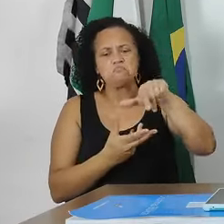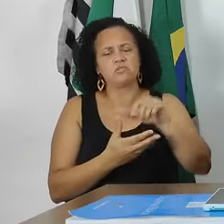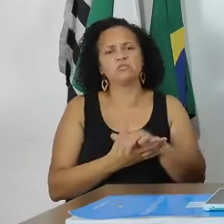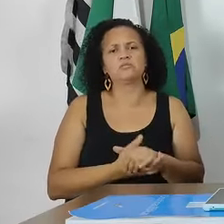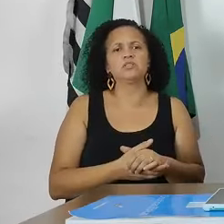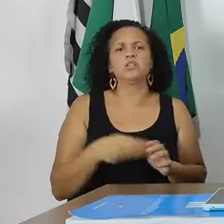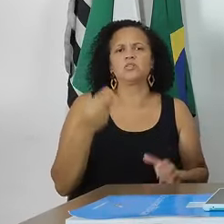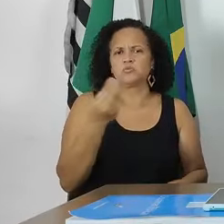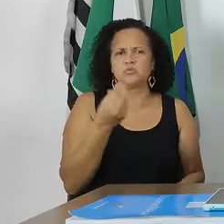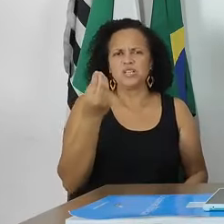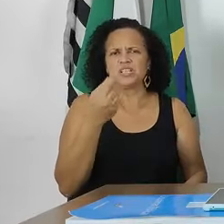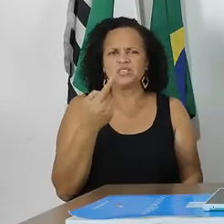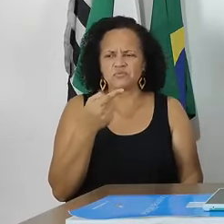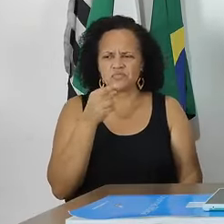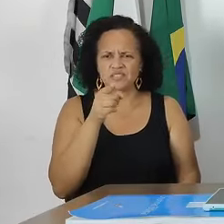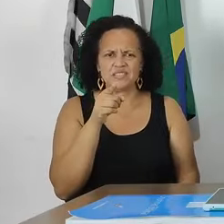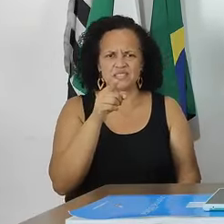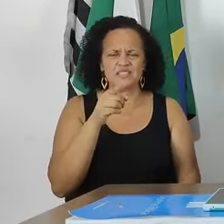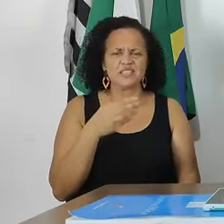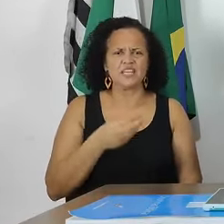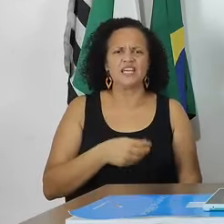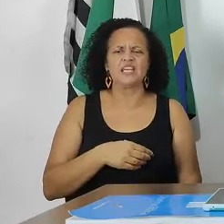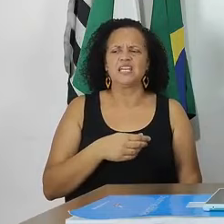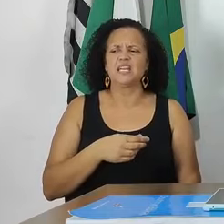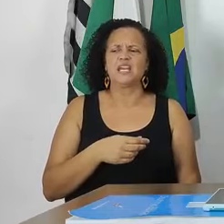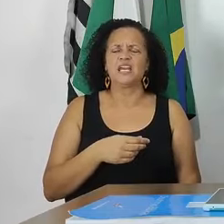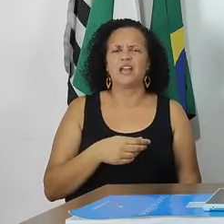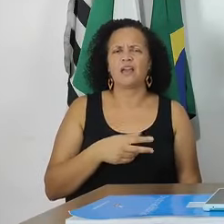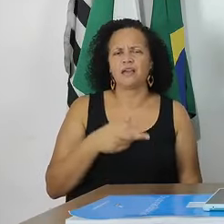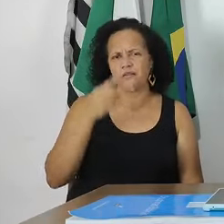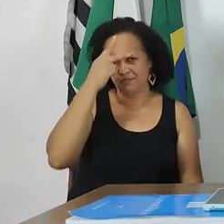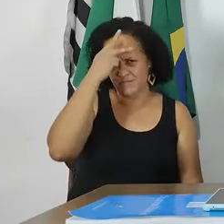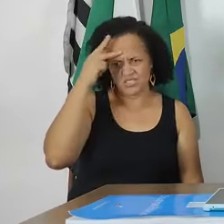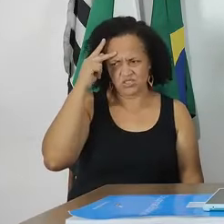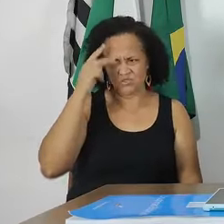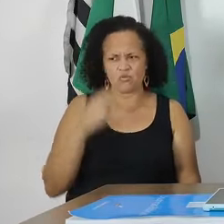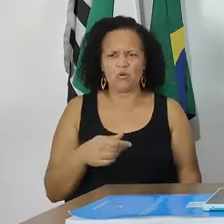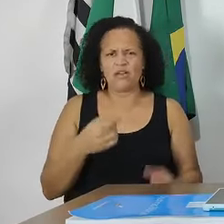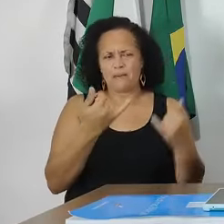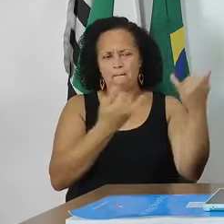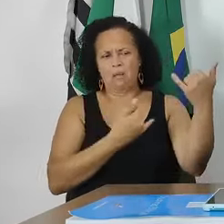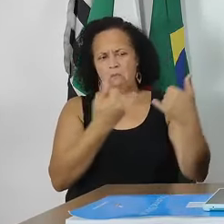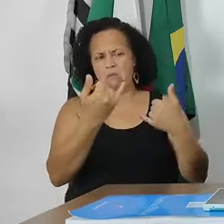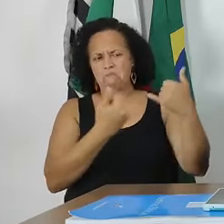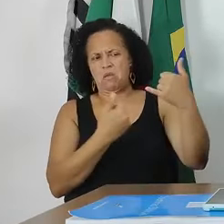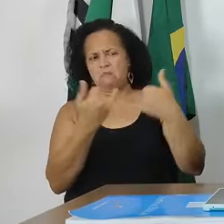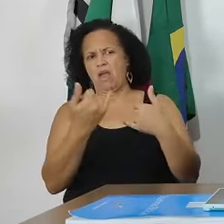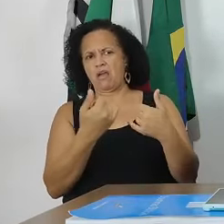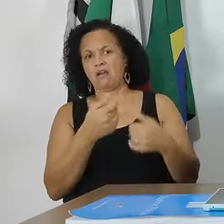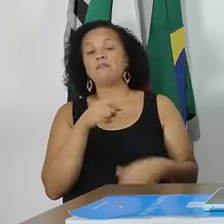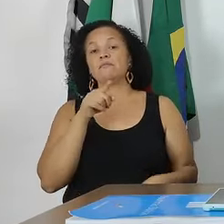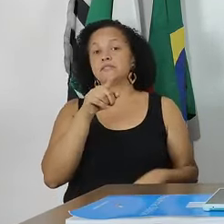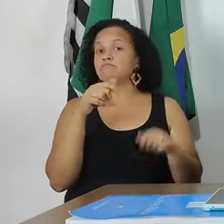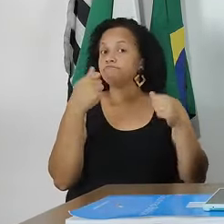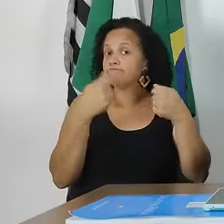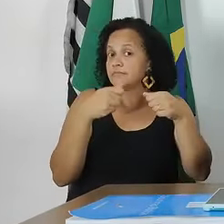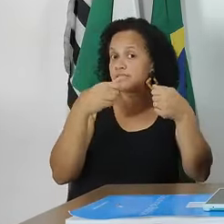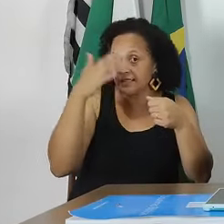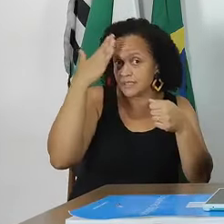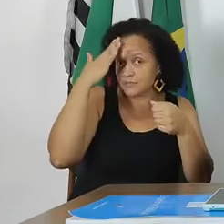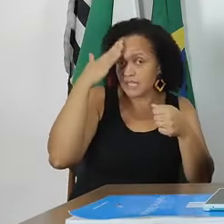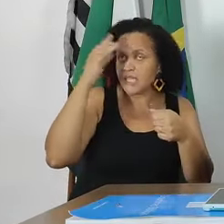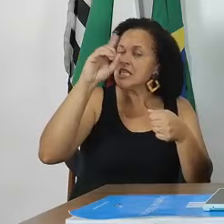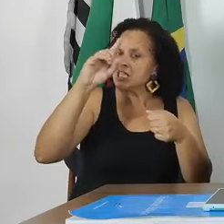quando você vai lá para fora, que você ouve essas coisas que Elimelec fez, ele ouviu, ele trouxe para dentro de casa. E ele não